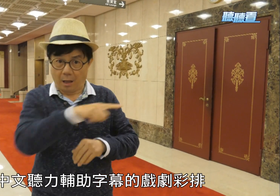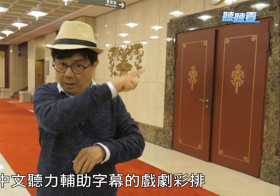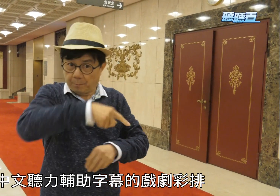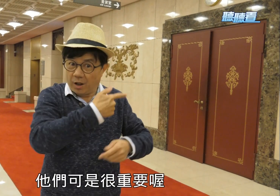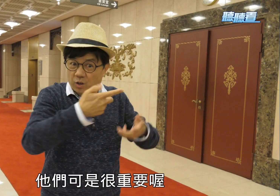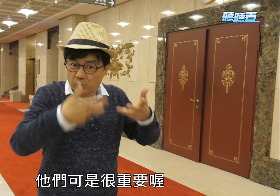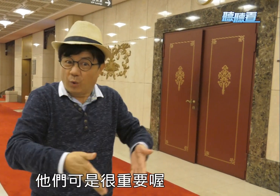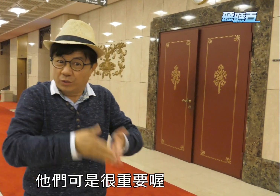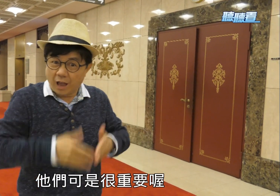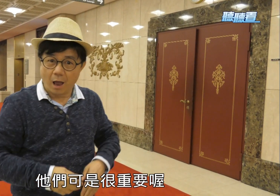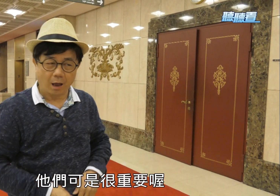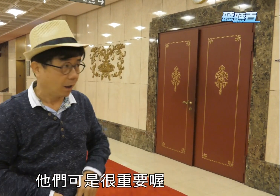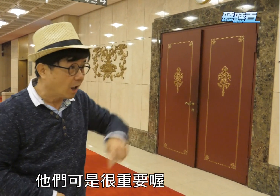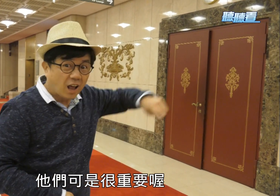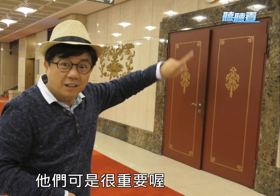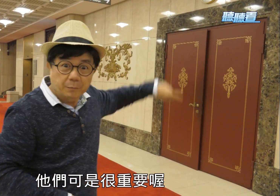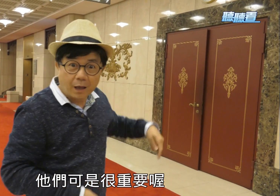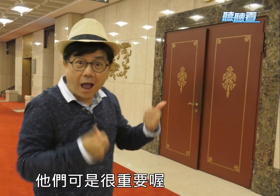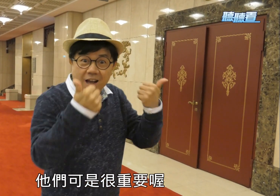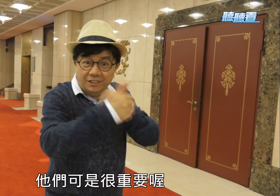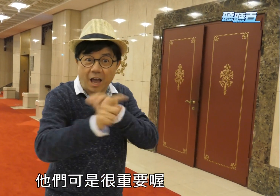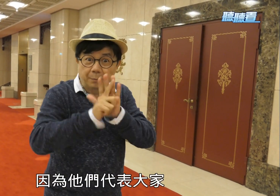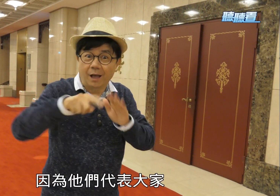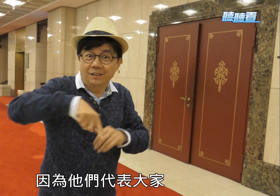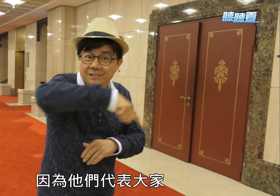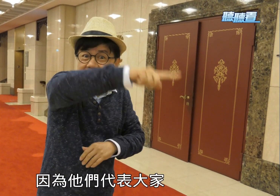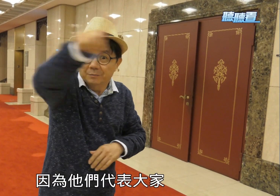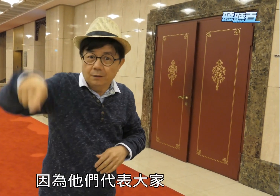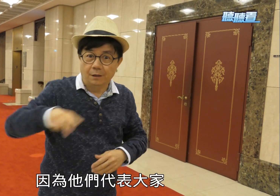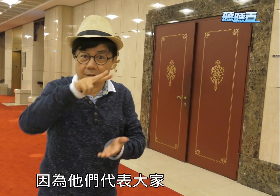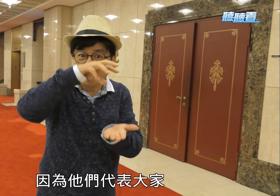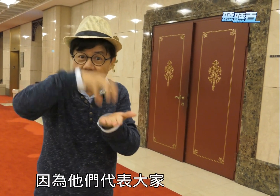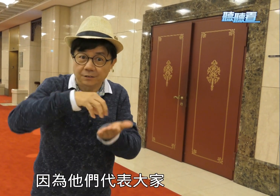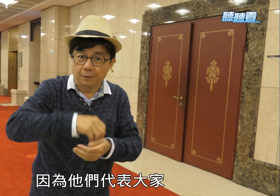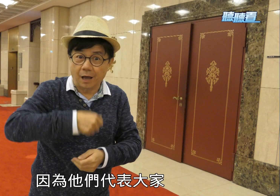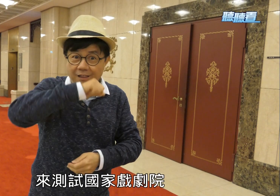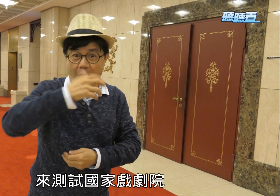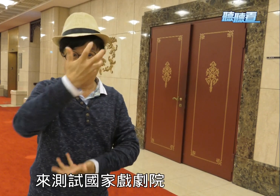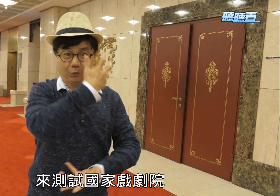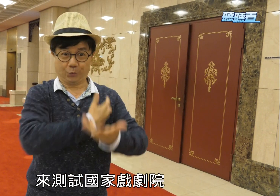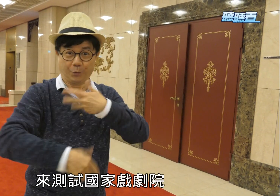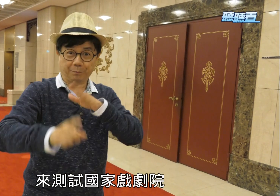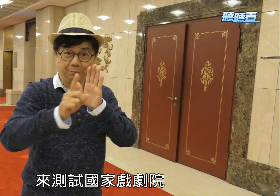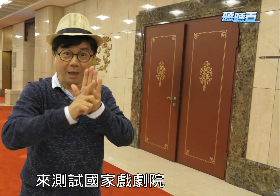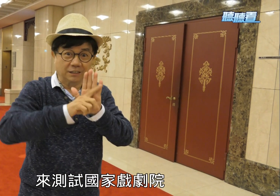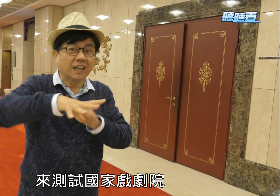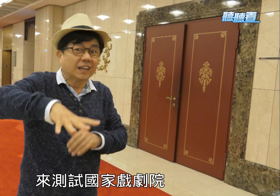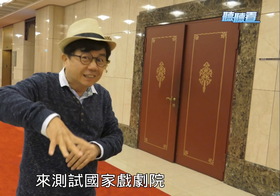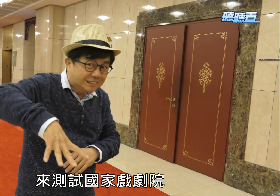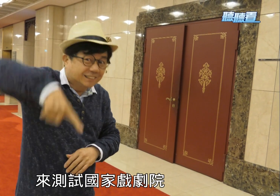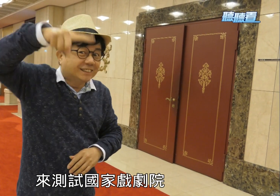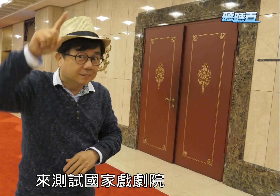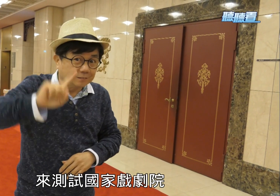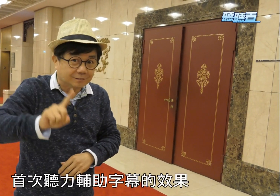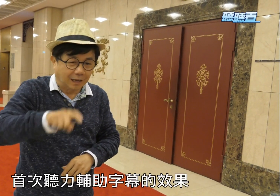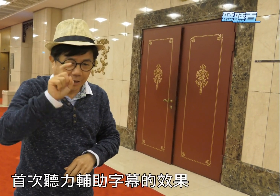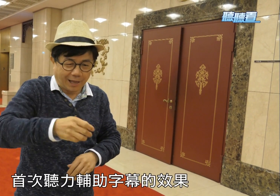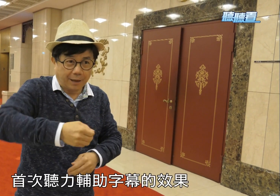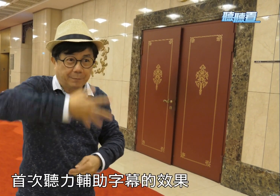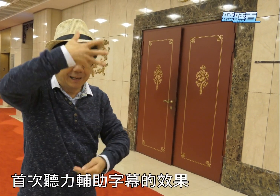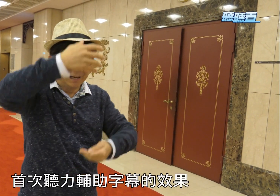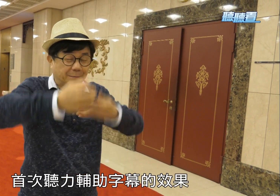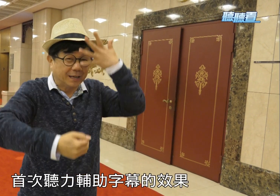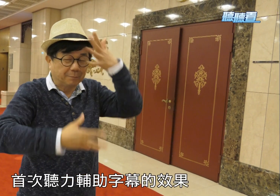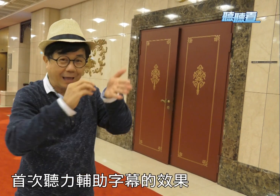排，他们呢可是很重要哦，因为他们代表大家来测试国家戏剧院首